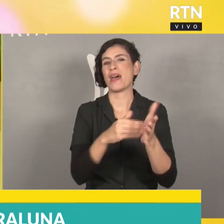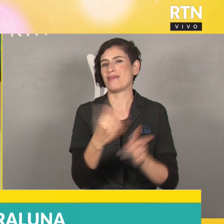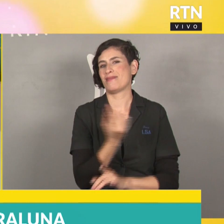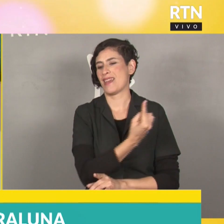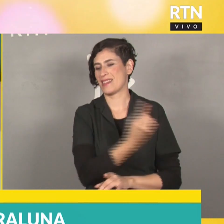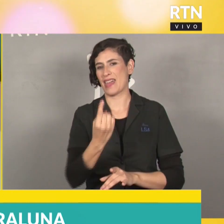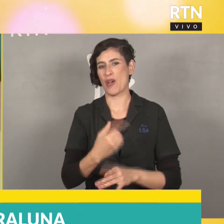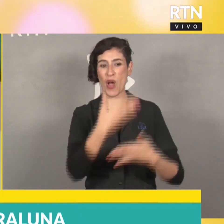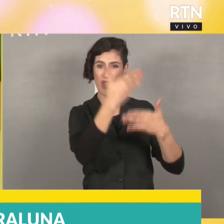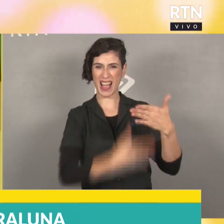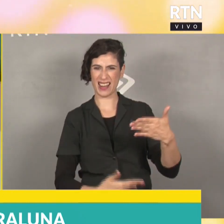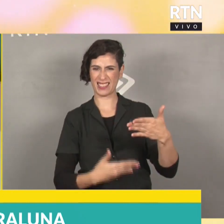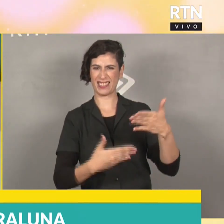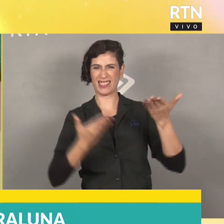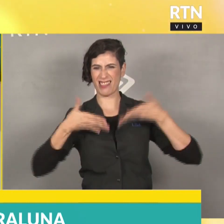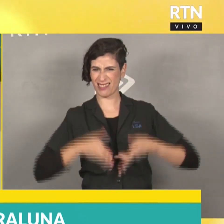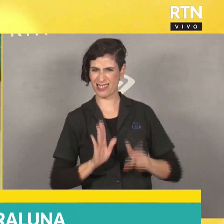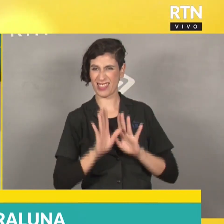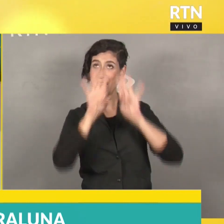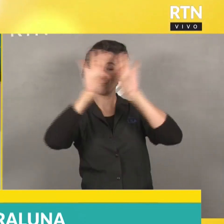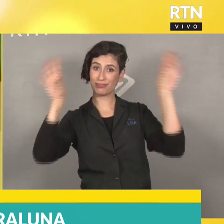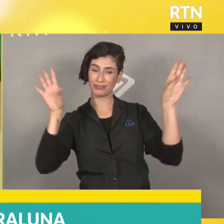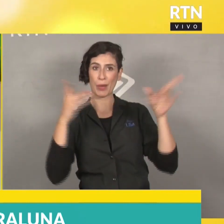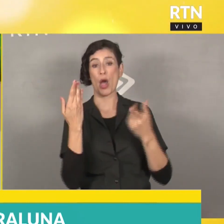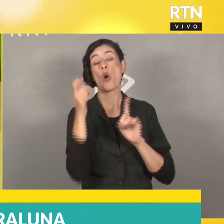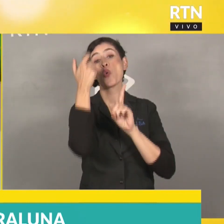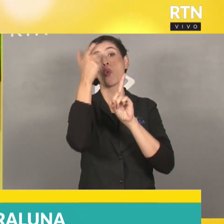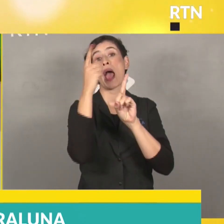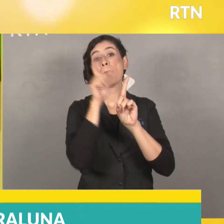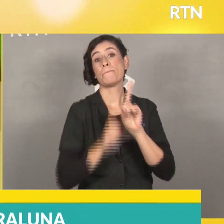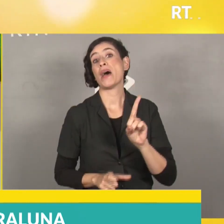Porque, bien, una persona que sea de Tauro va a sentir